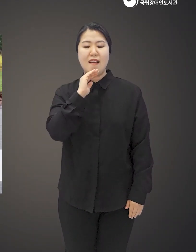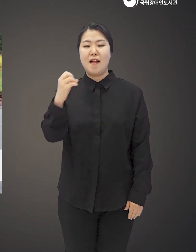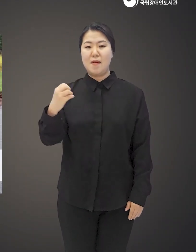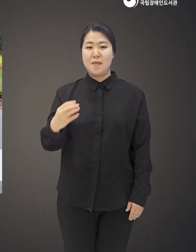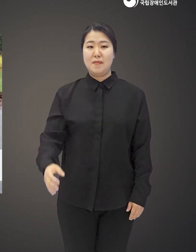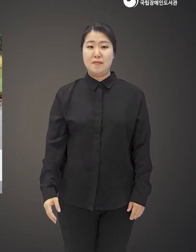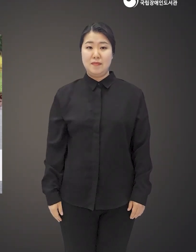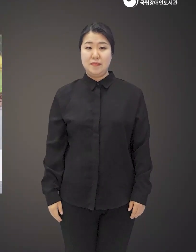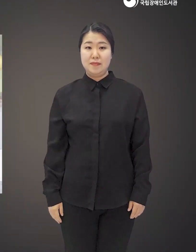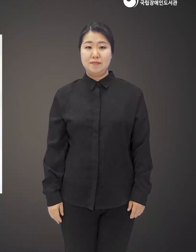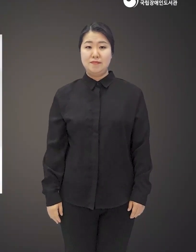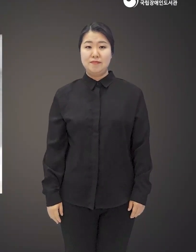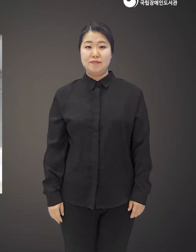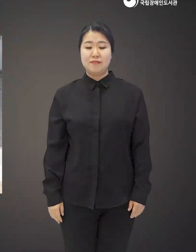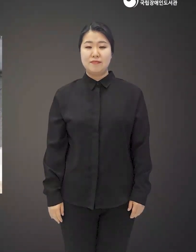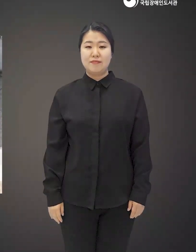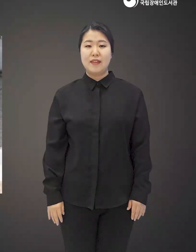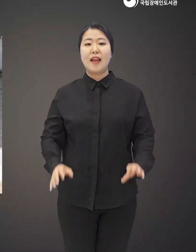기다린다.